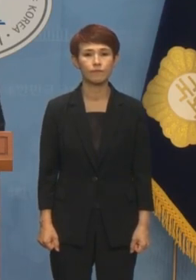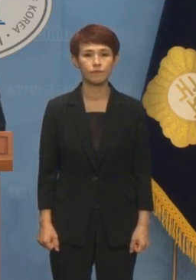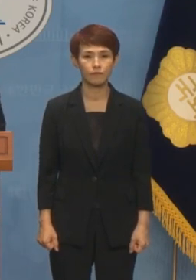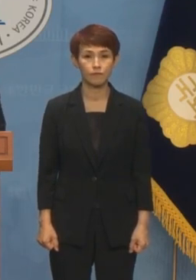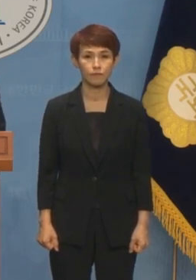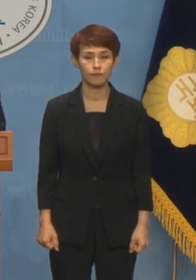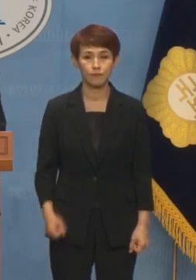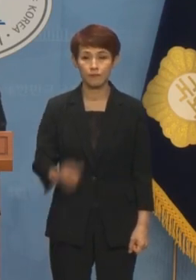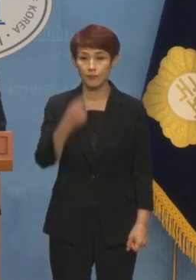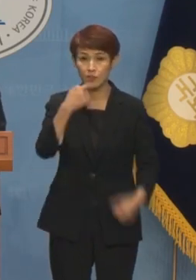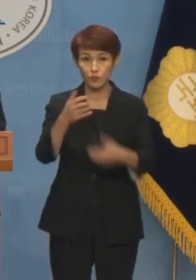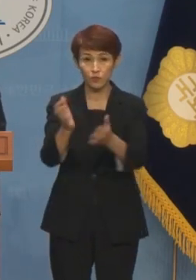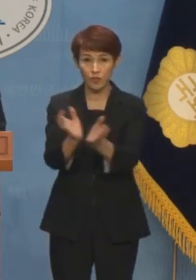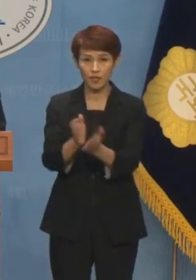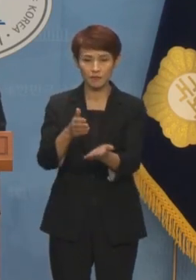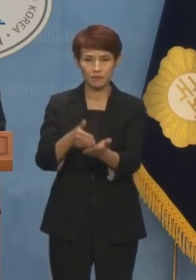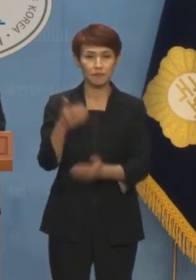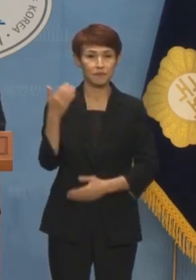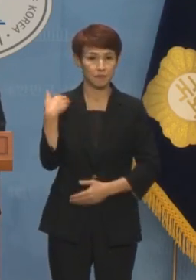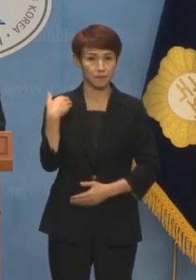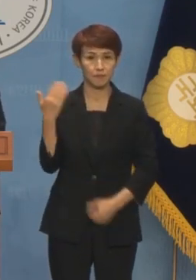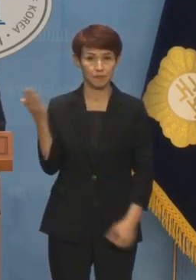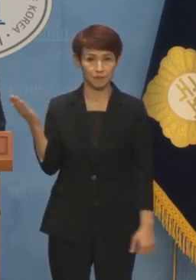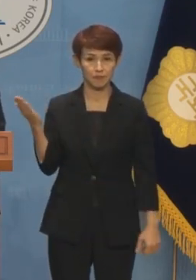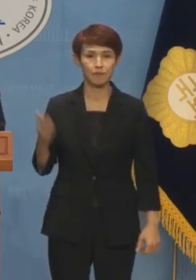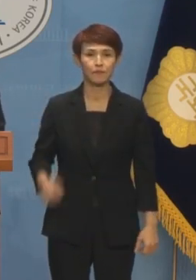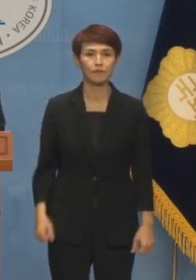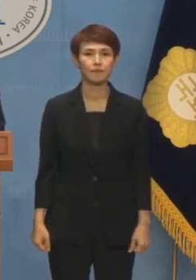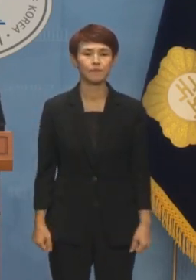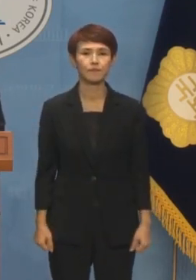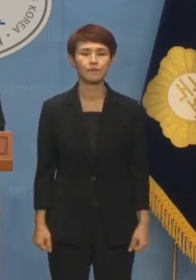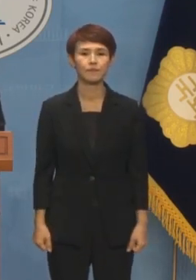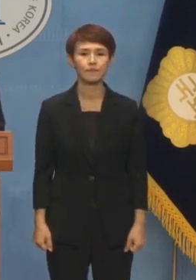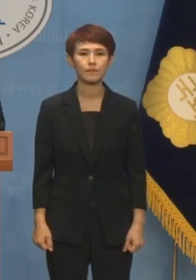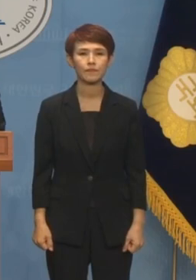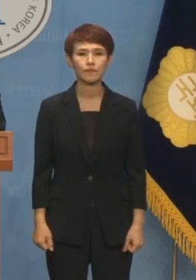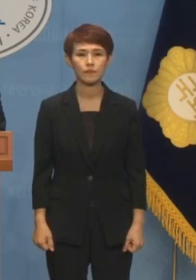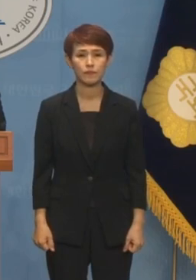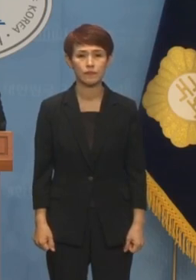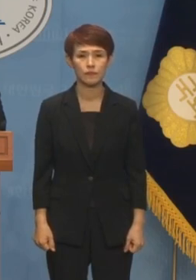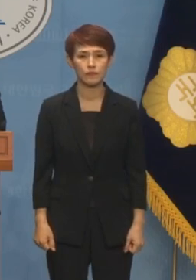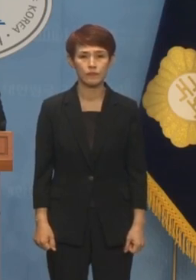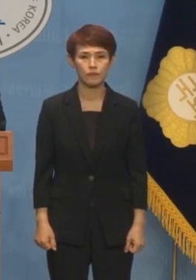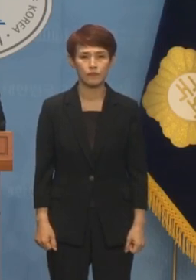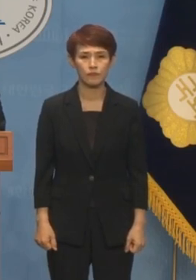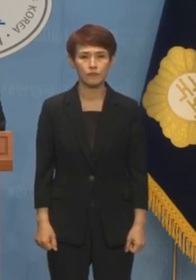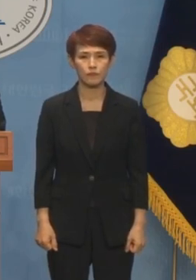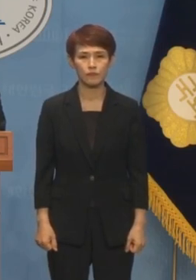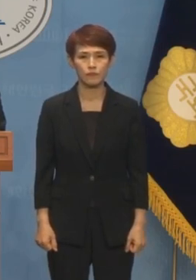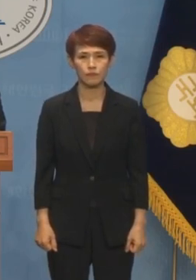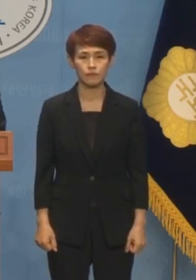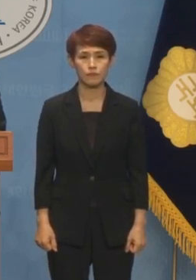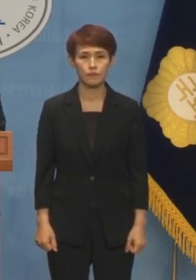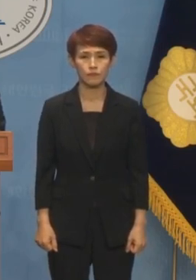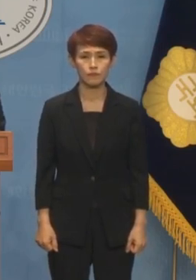네, 더불어민주당 최민석 대변인입니다. 브리핑 한 건 시작하겠습니다.